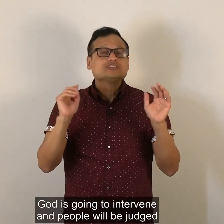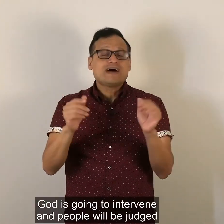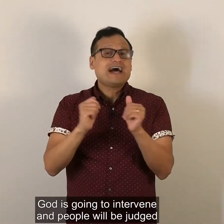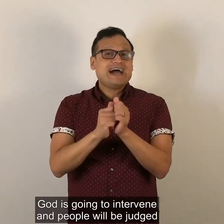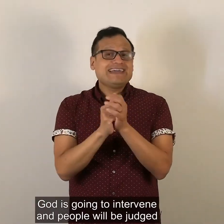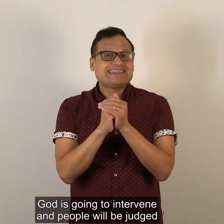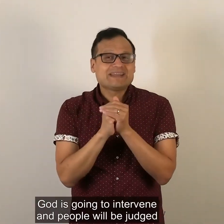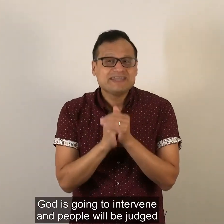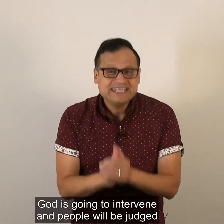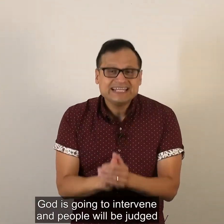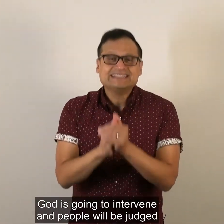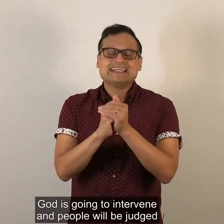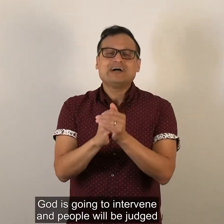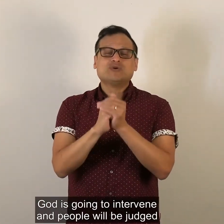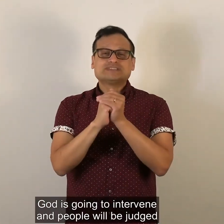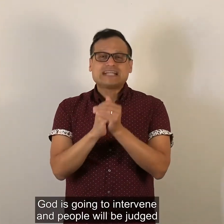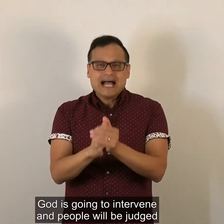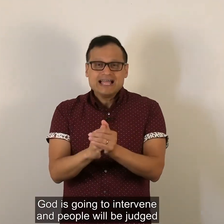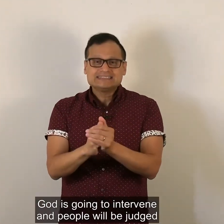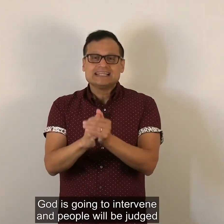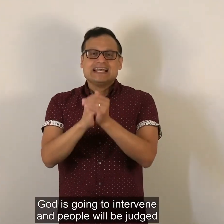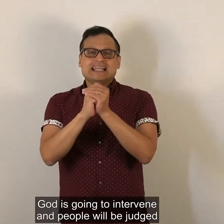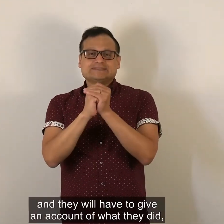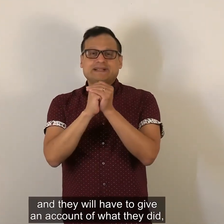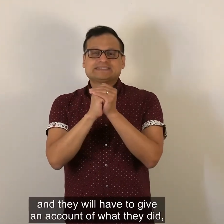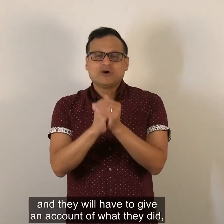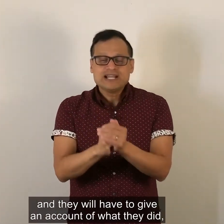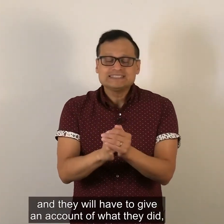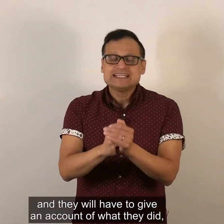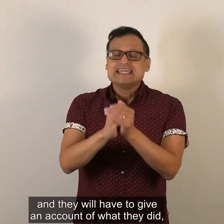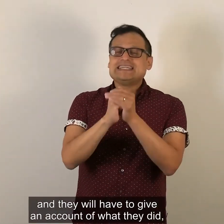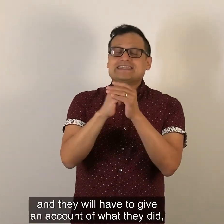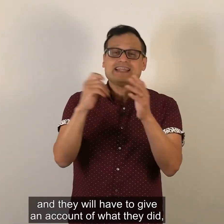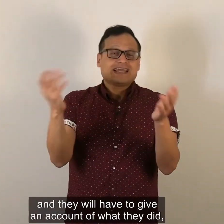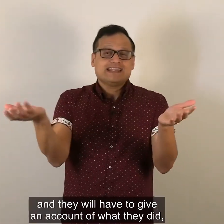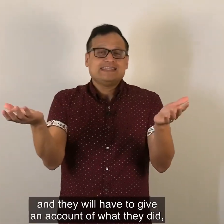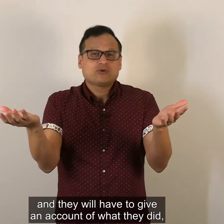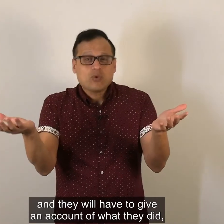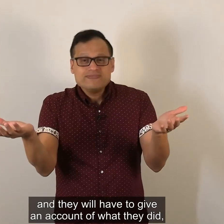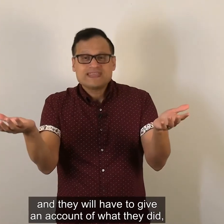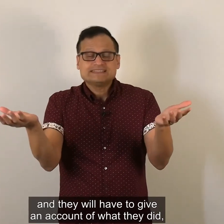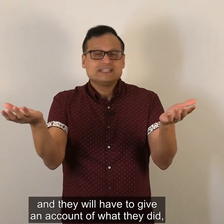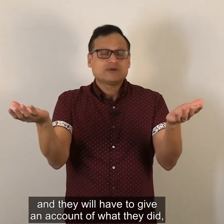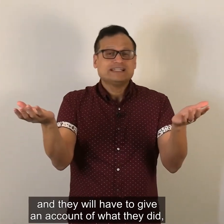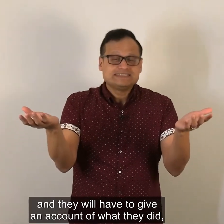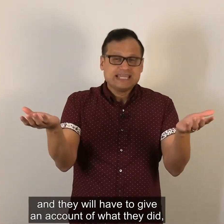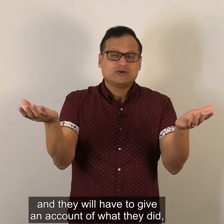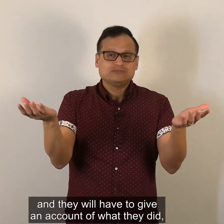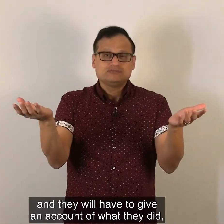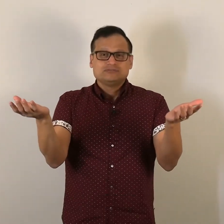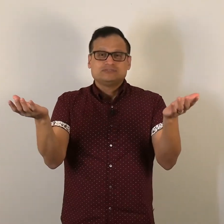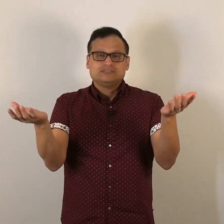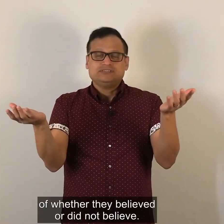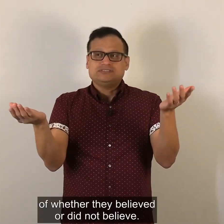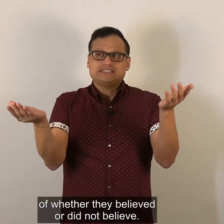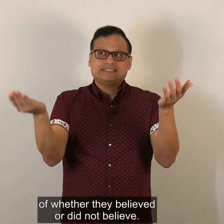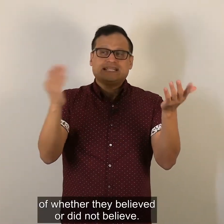va a intervenir y serán juzgadas las personas y tendrán que rendir cuentas de lo que hicieron, de si